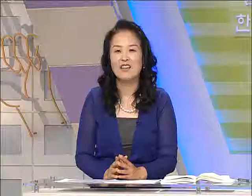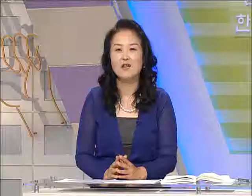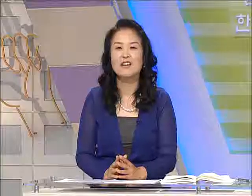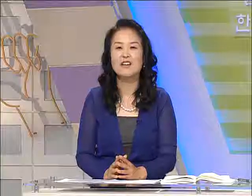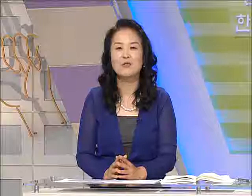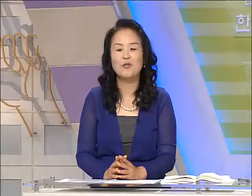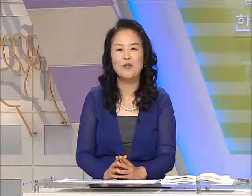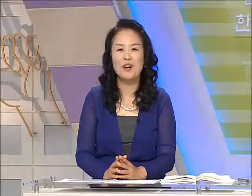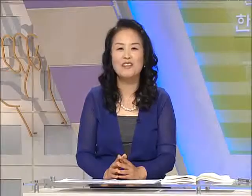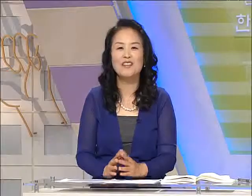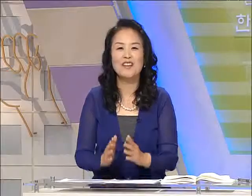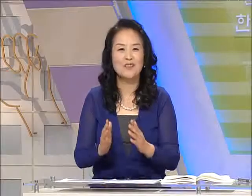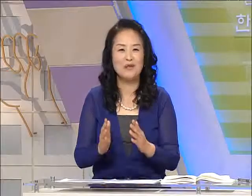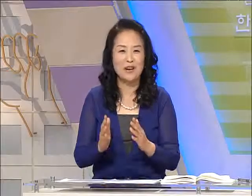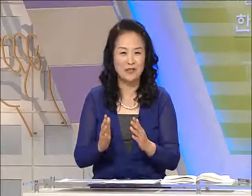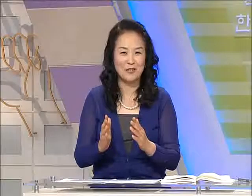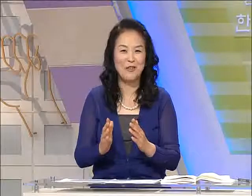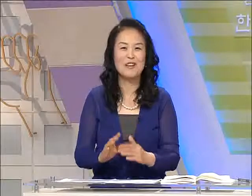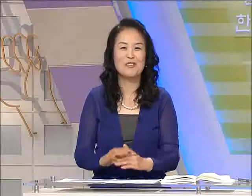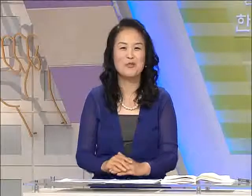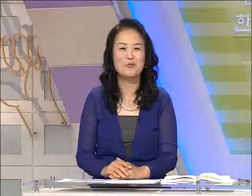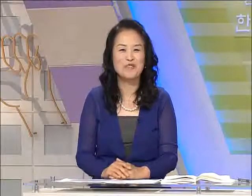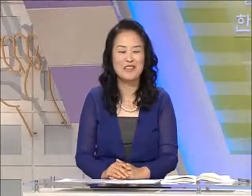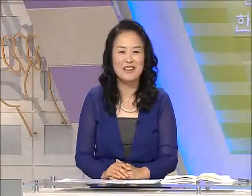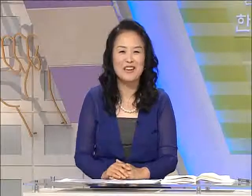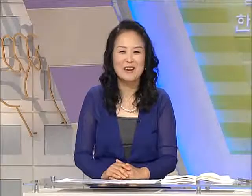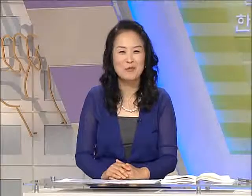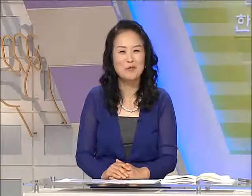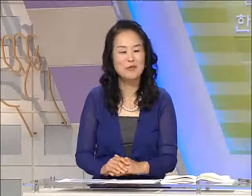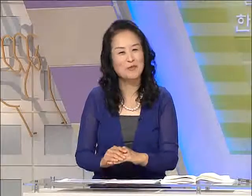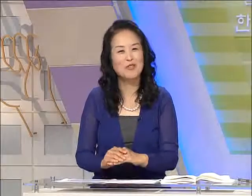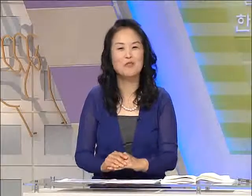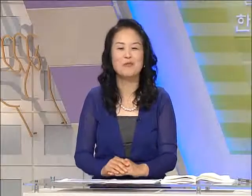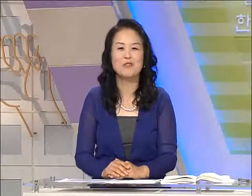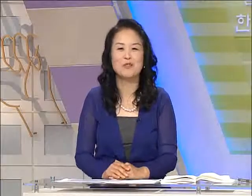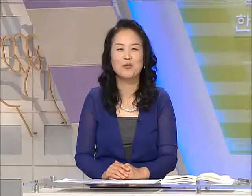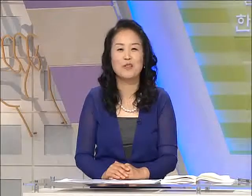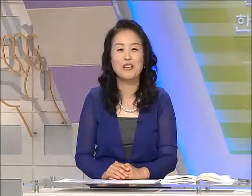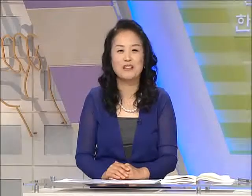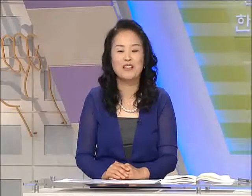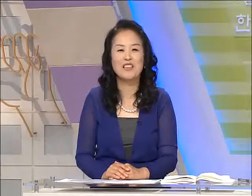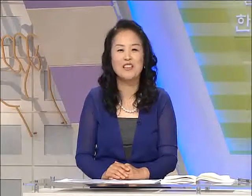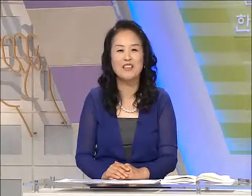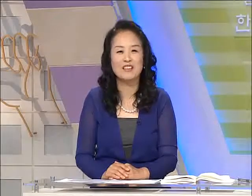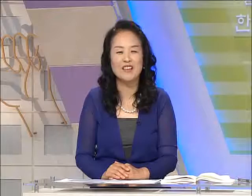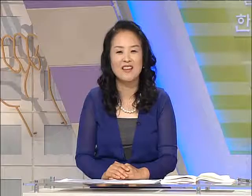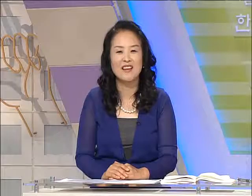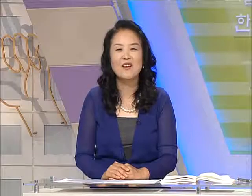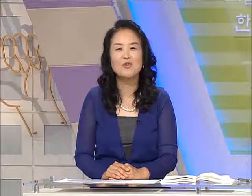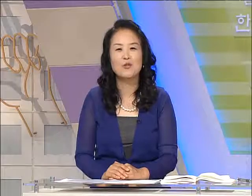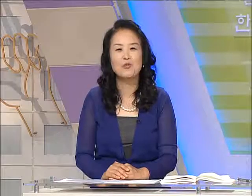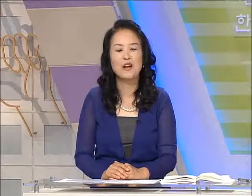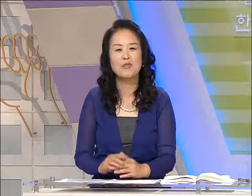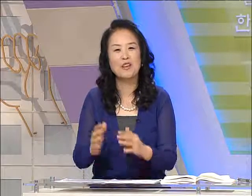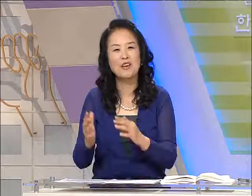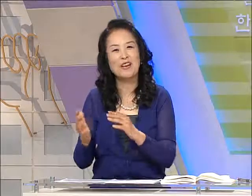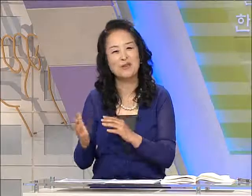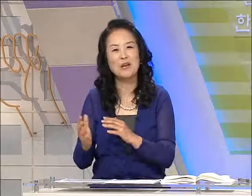저만 해도 학생 때는 그래도 간혹 조금씩 부모님의 눈치도 보면서 도서관을 다녔던 기억이 나는데 졸업을 하고 사회에 나오다